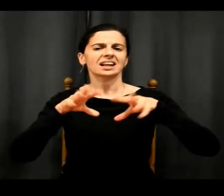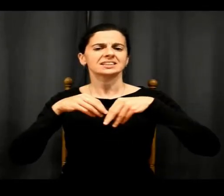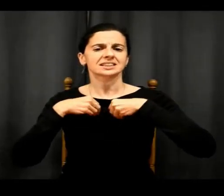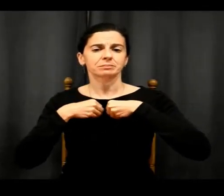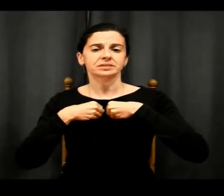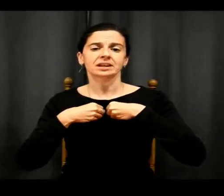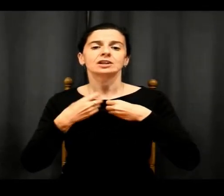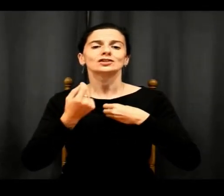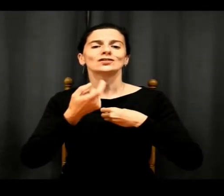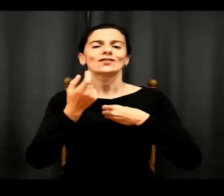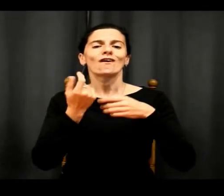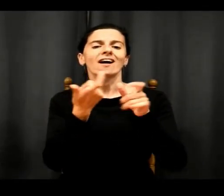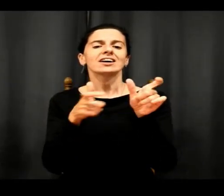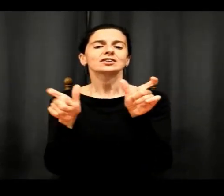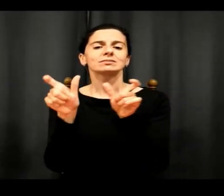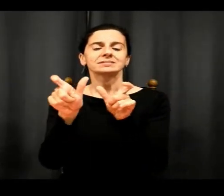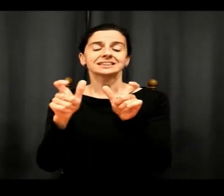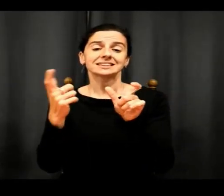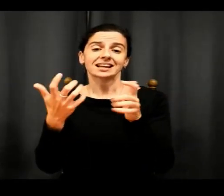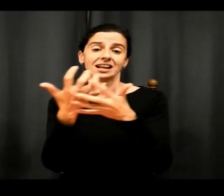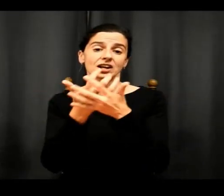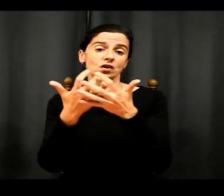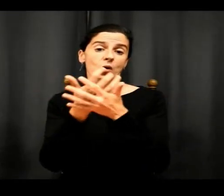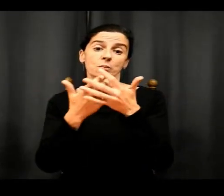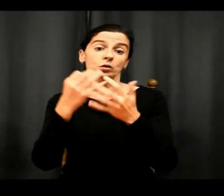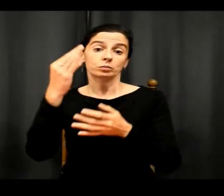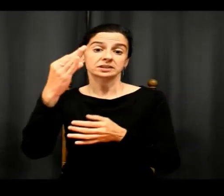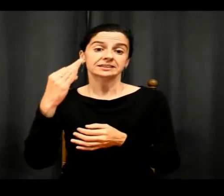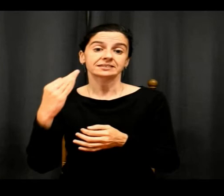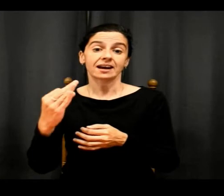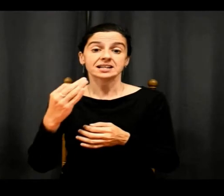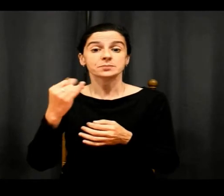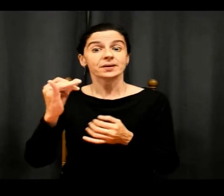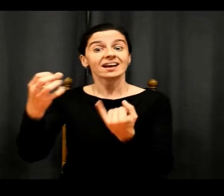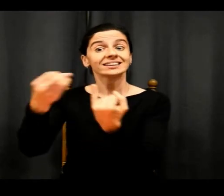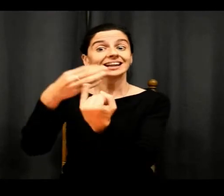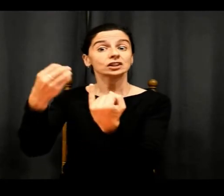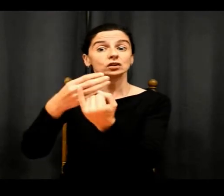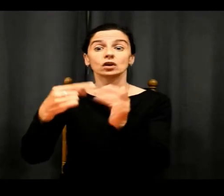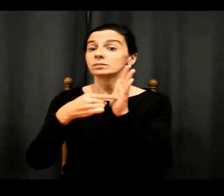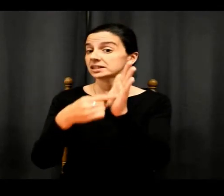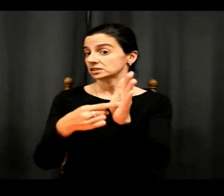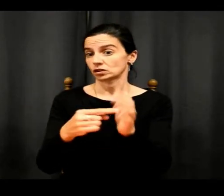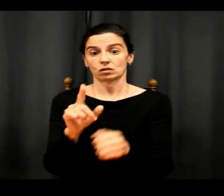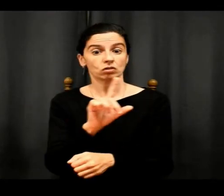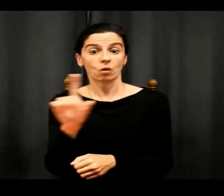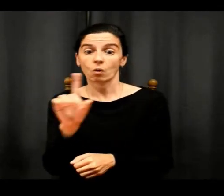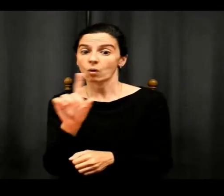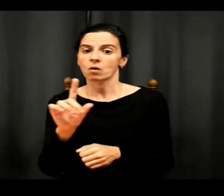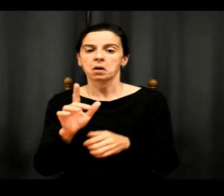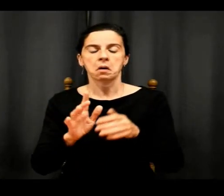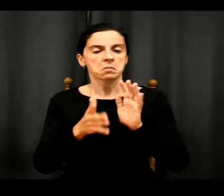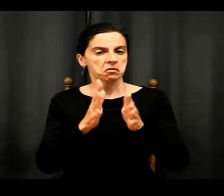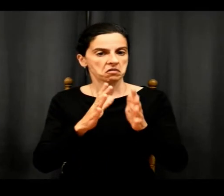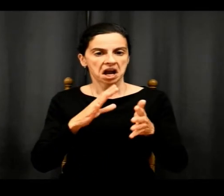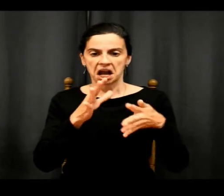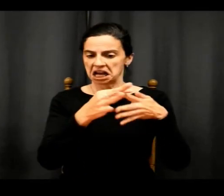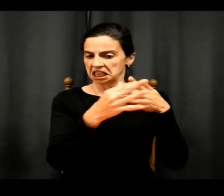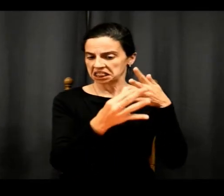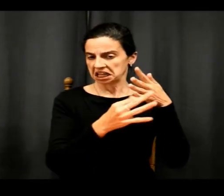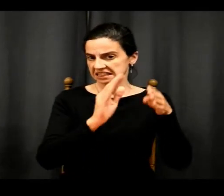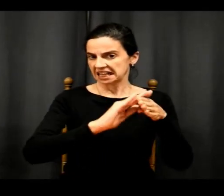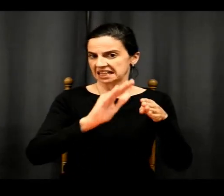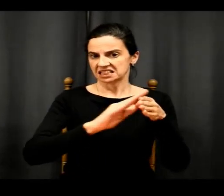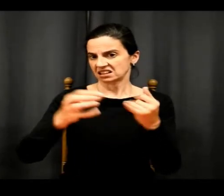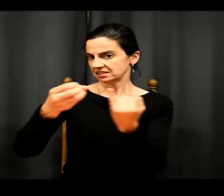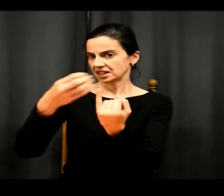de taux, et l'indicateur est précisé uniquement si c'est nécessaire. Ce n'est pas une obligation, certains critères se suffisent à eux-mêmes. Voici, nous